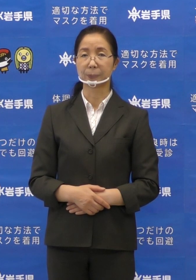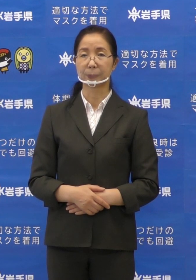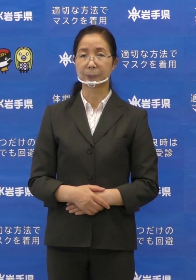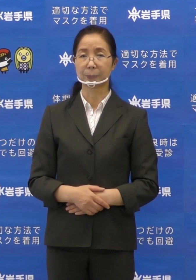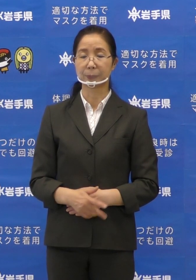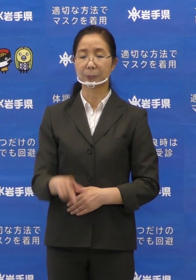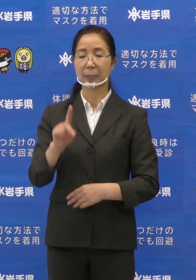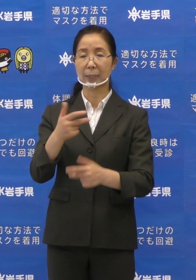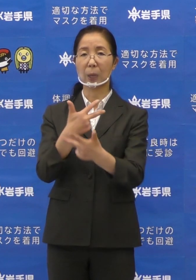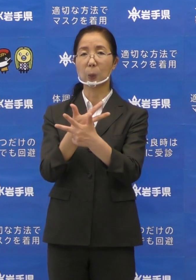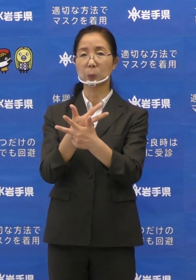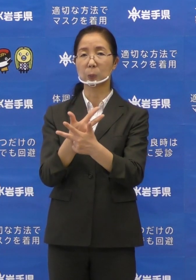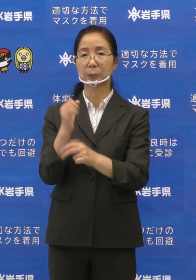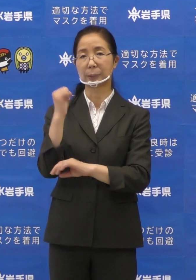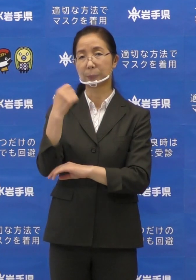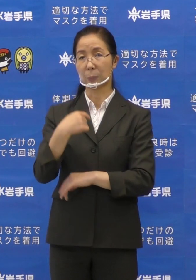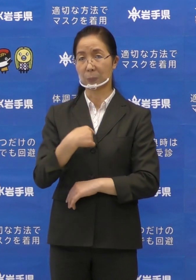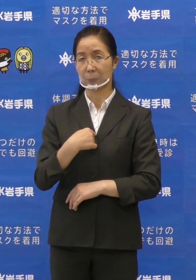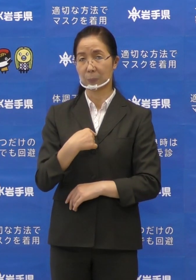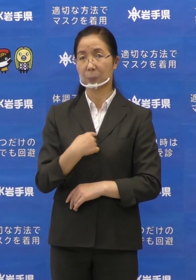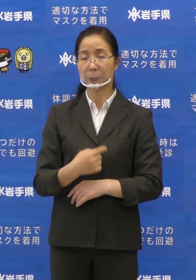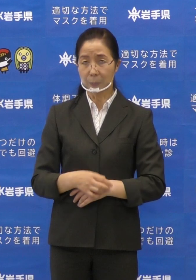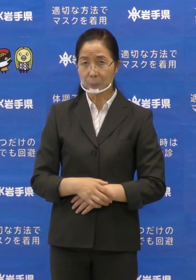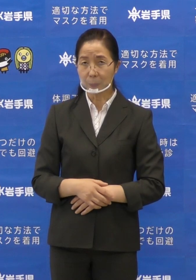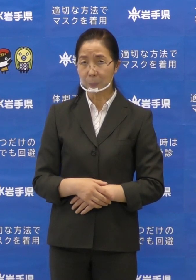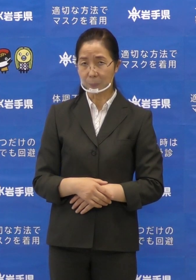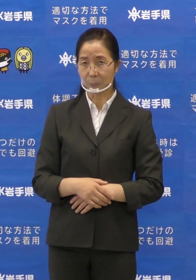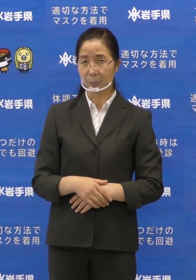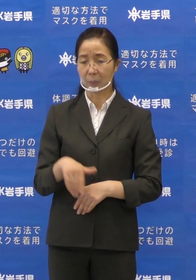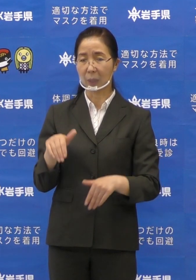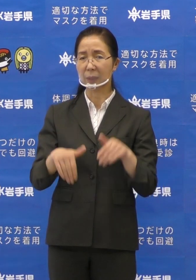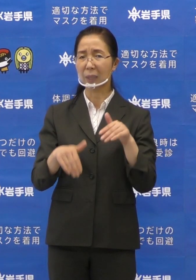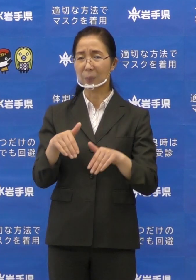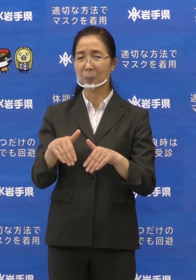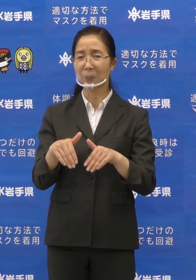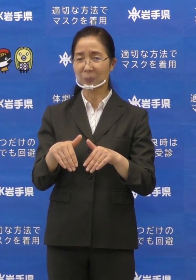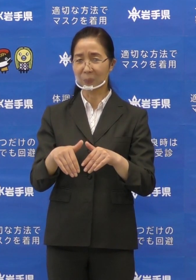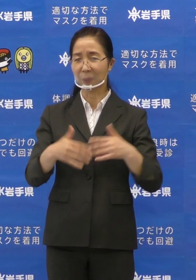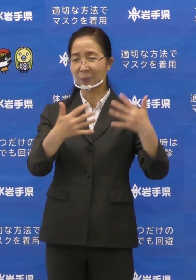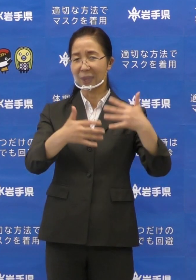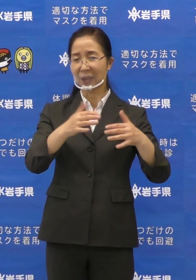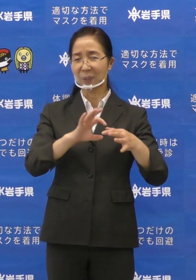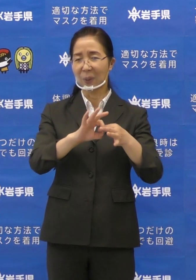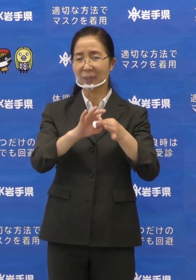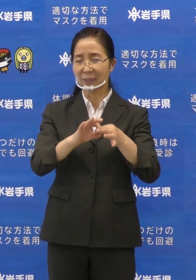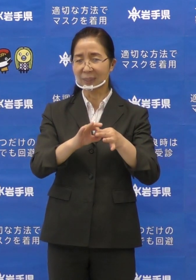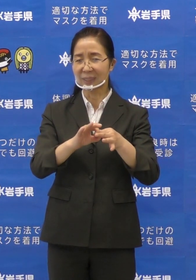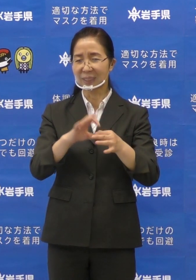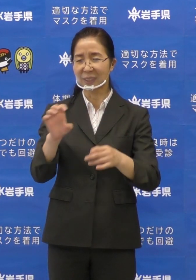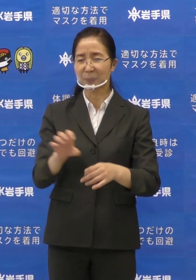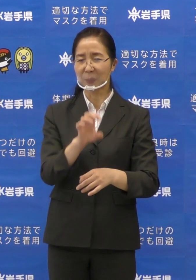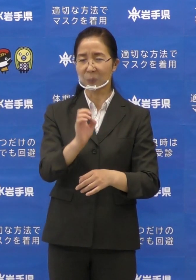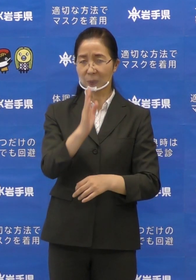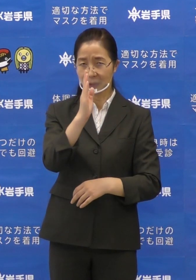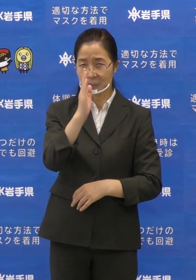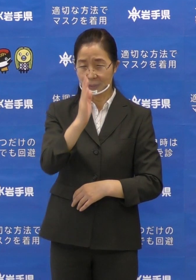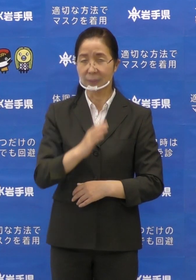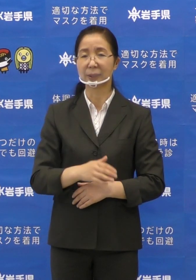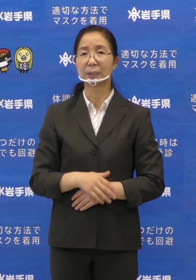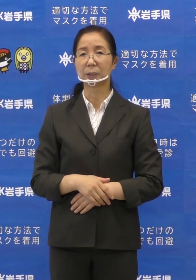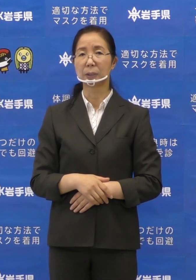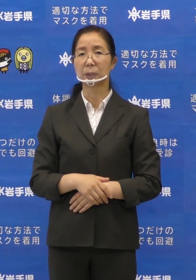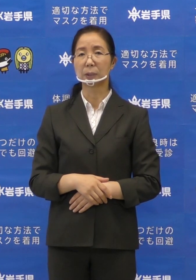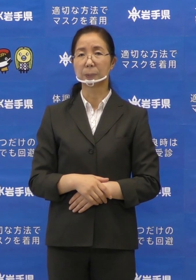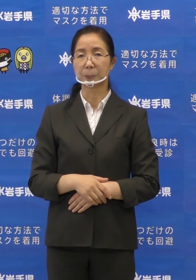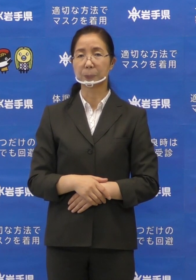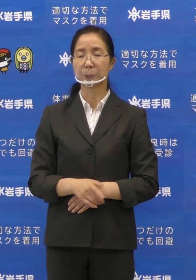河北新報の横川です。すいません選挙とスターウォーズの話にちょっと戻らせていただきたいんですけども、お話